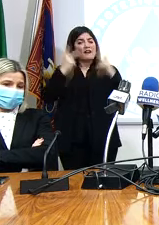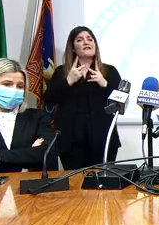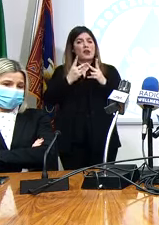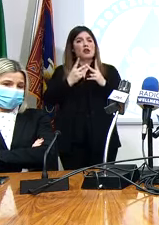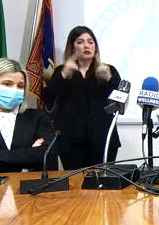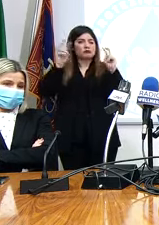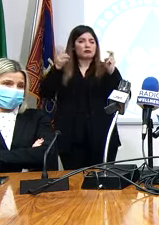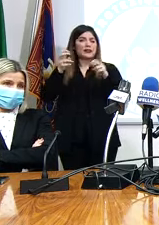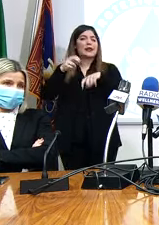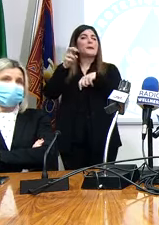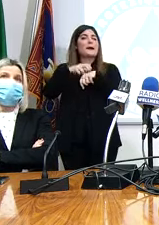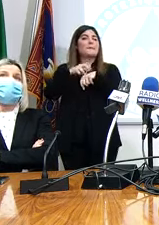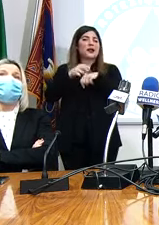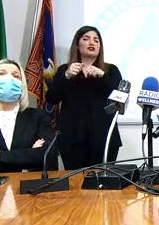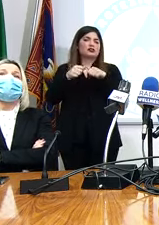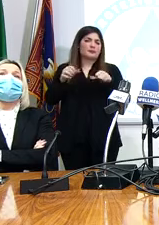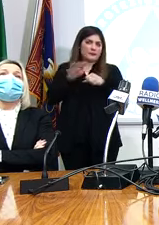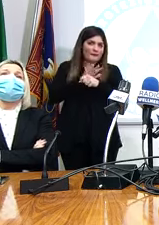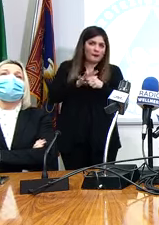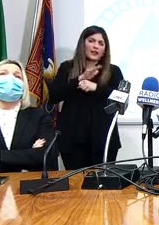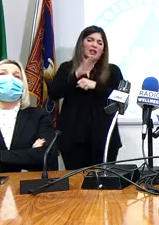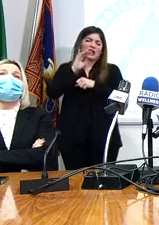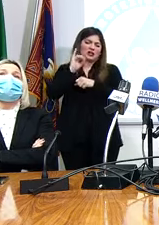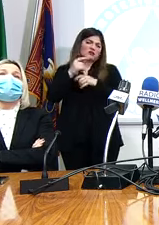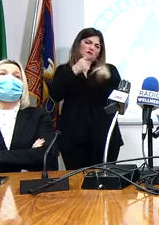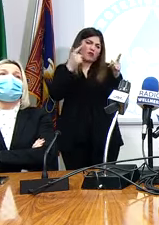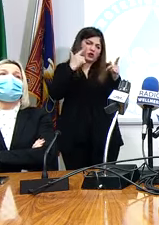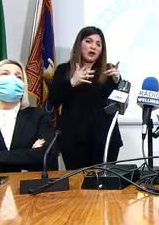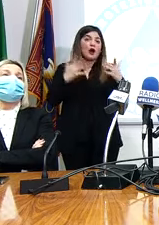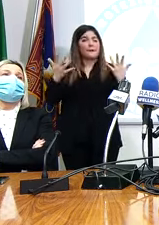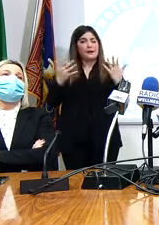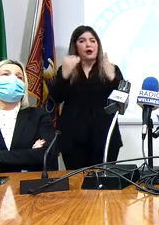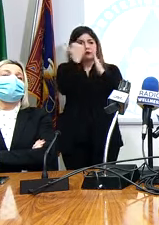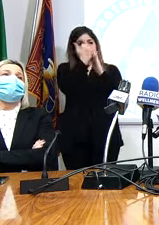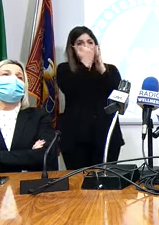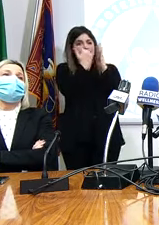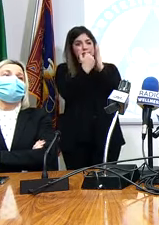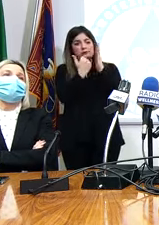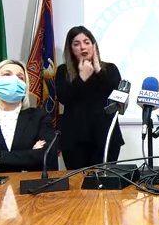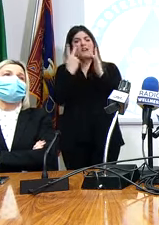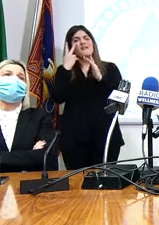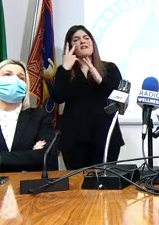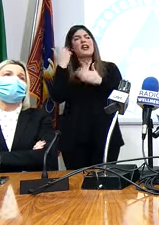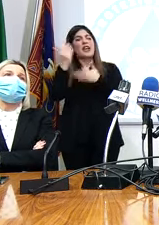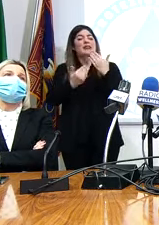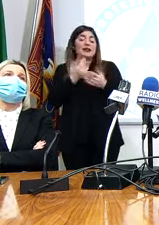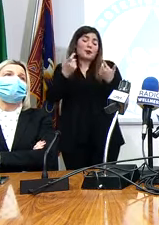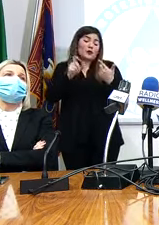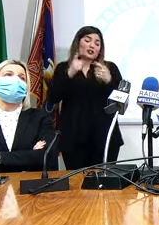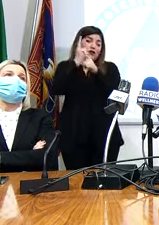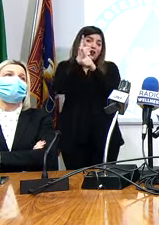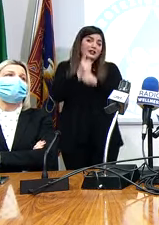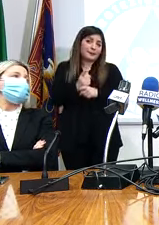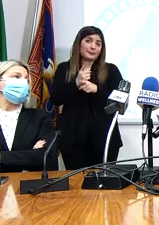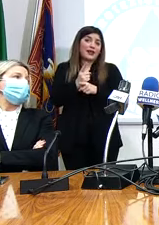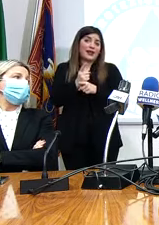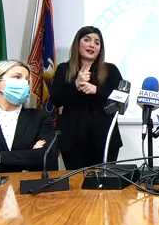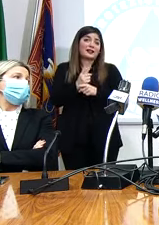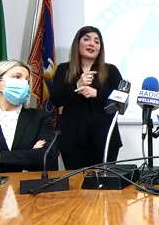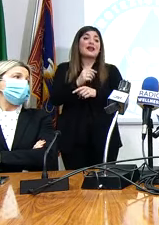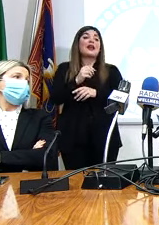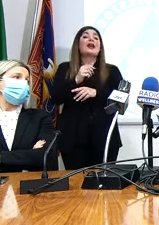sapete... Ma soprattutto tutto dipenderà poi prof ce lo dirà, anche dall'evoluzione che avrà AstraZeneca su